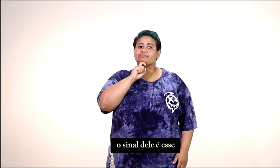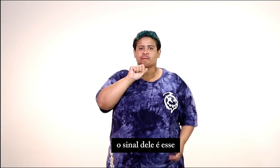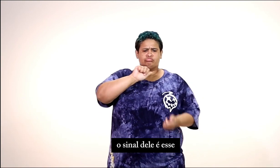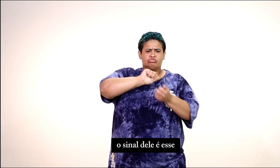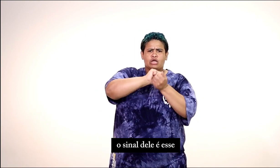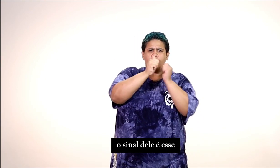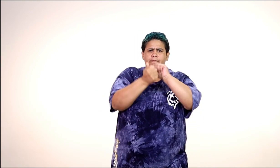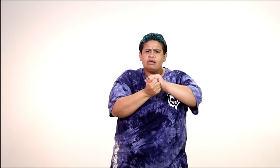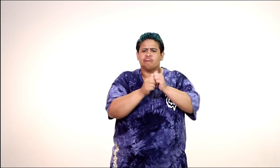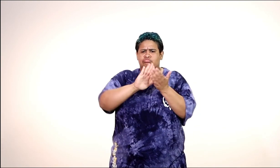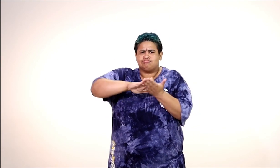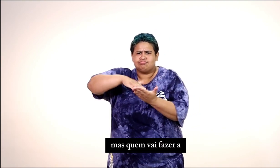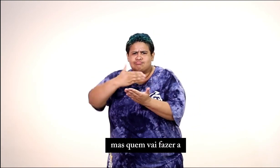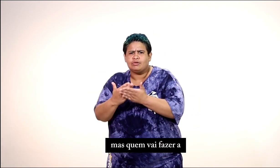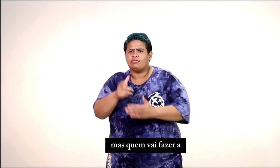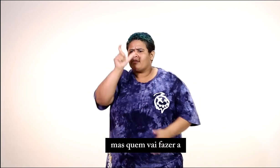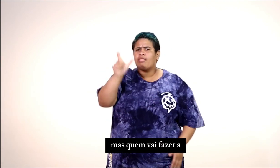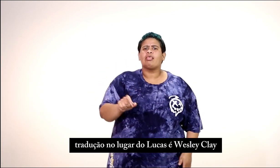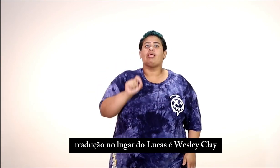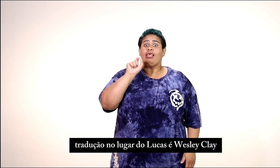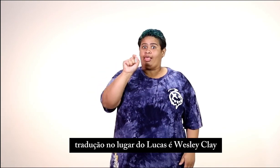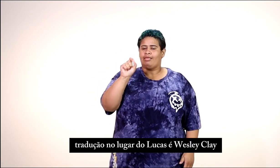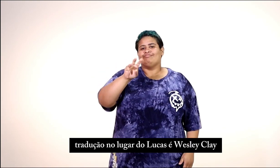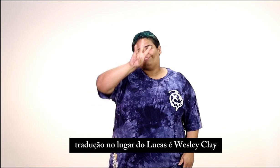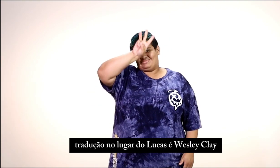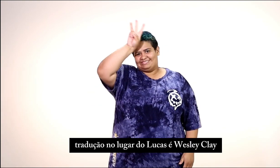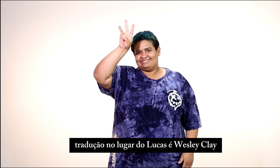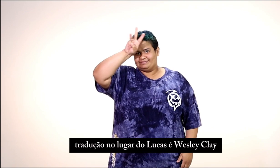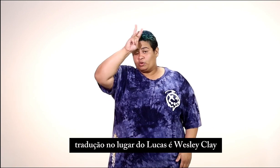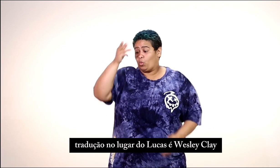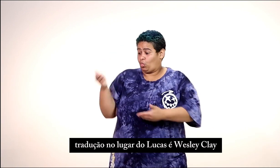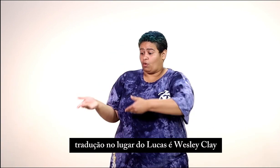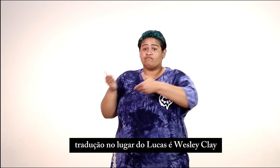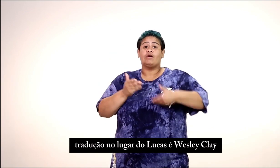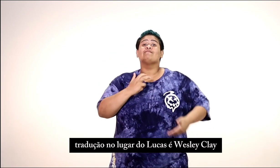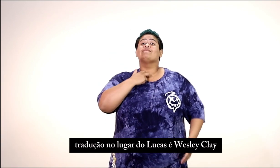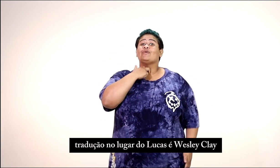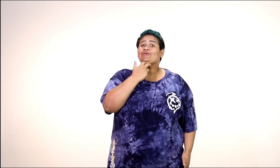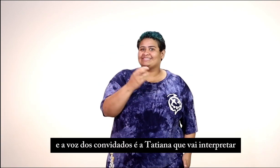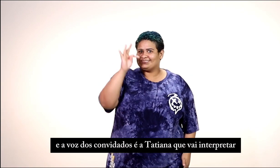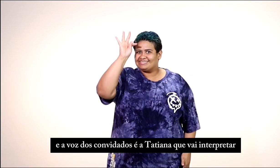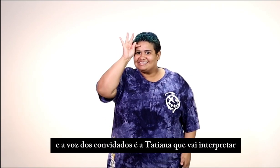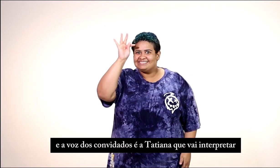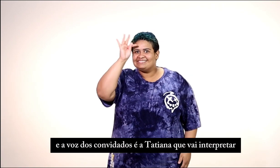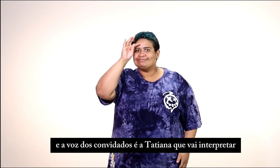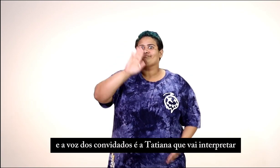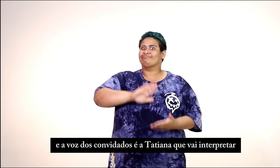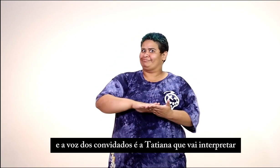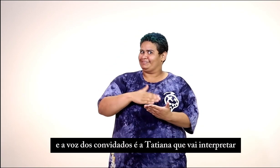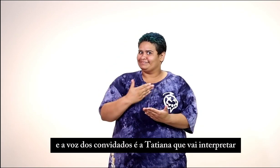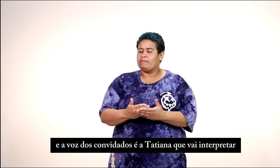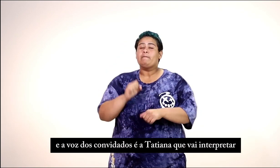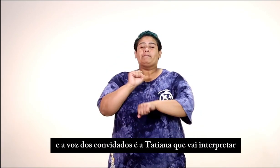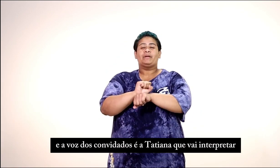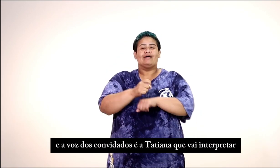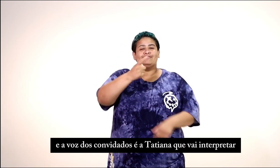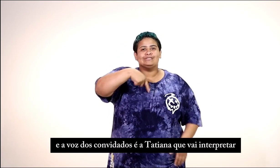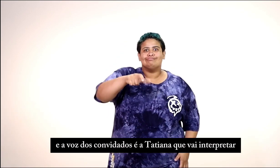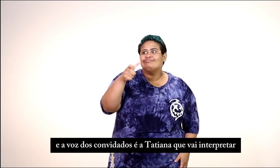é esse. Mas quem vai fazer a tradução no lugar do Lucas é o Wesley Clay. E a voz dos convidados é a Tatiana, que vai